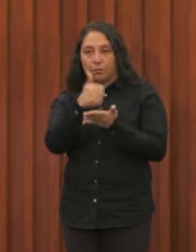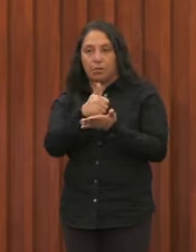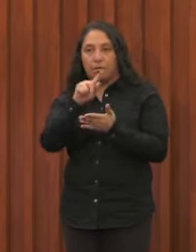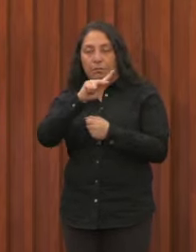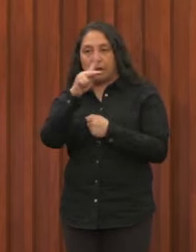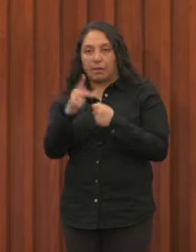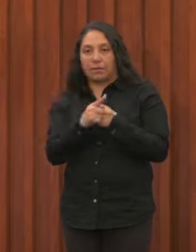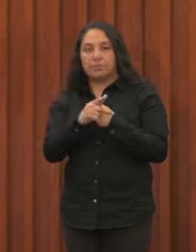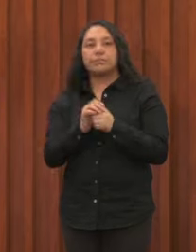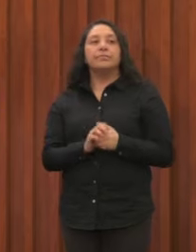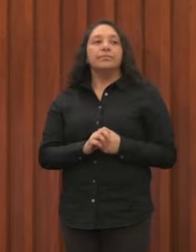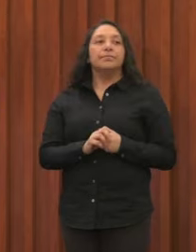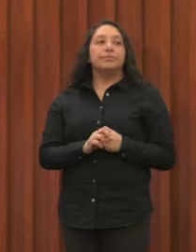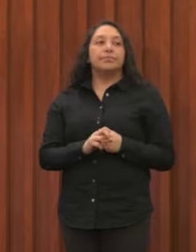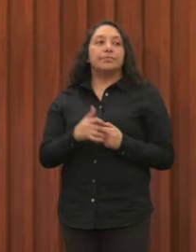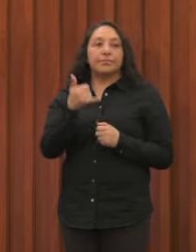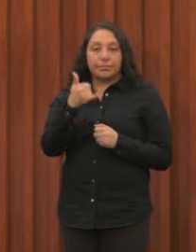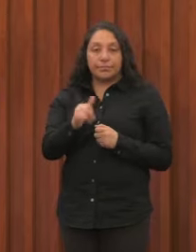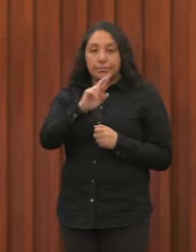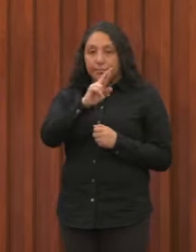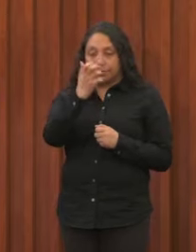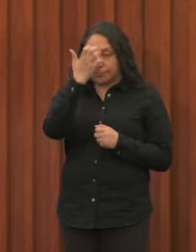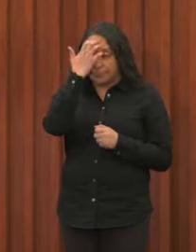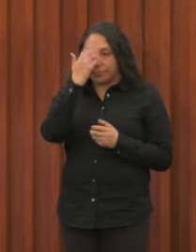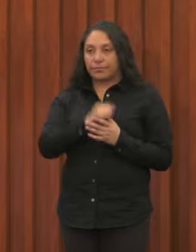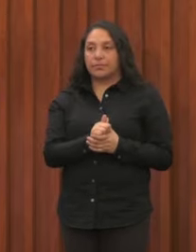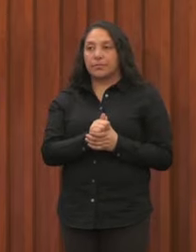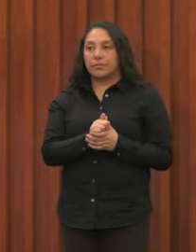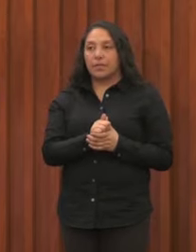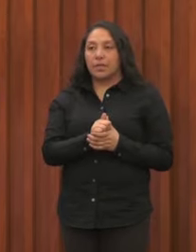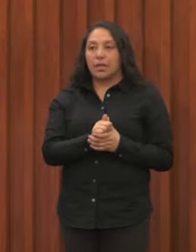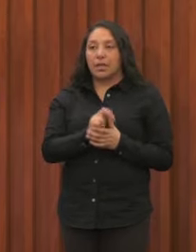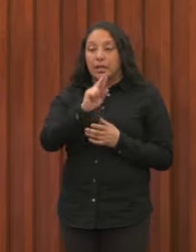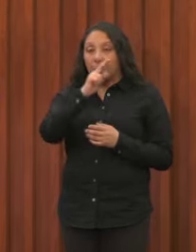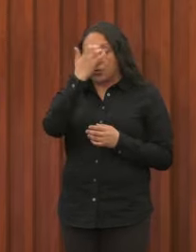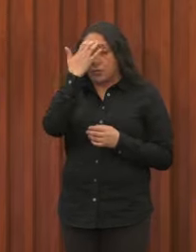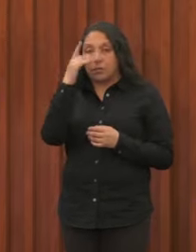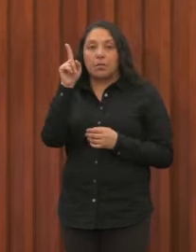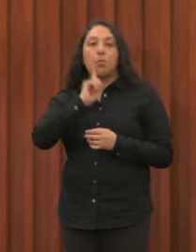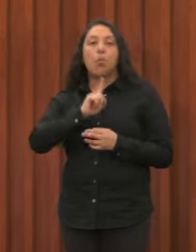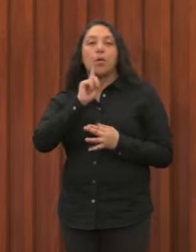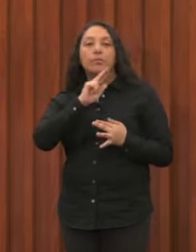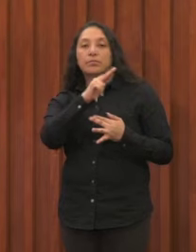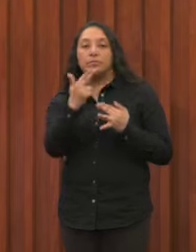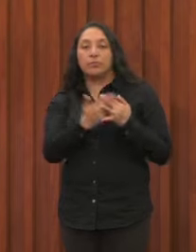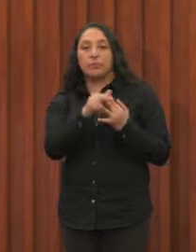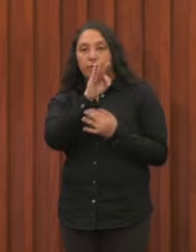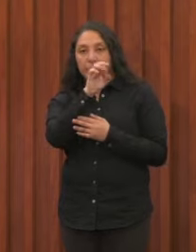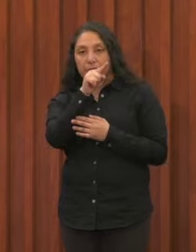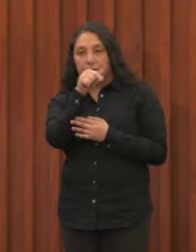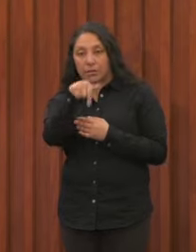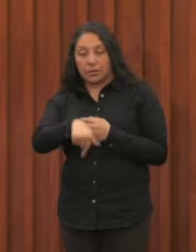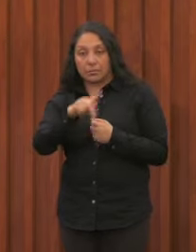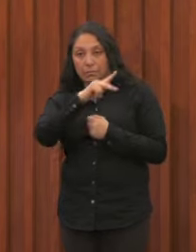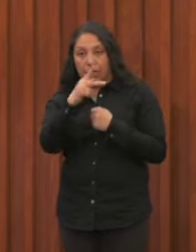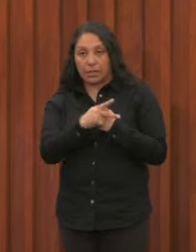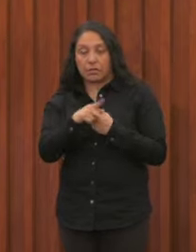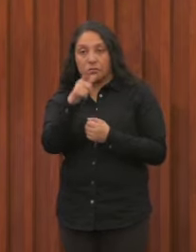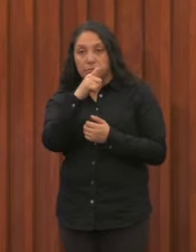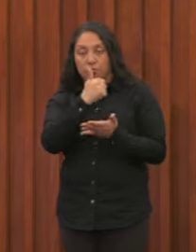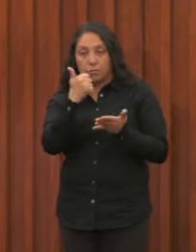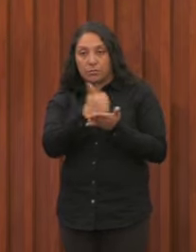y que se reconozcan los feminicidios en esta ciudad y en este país y que la